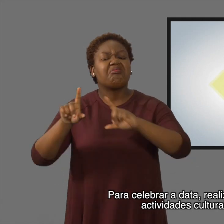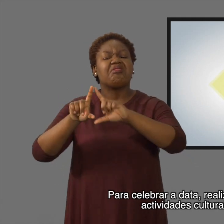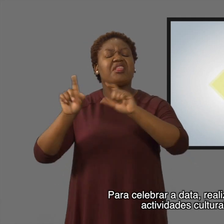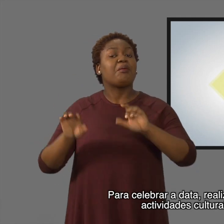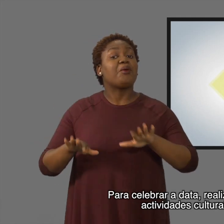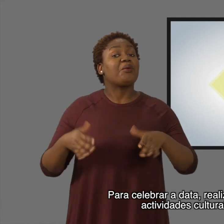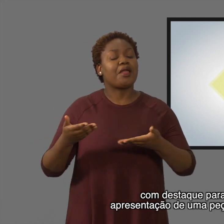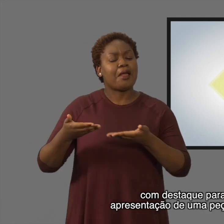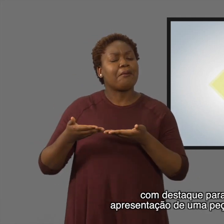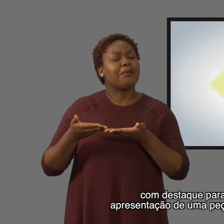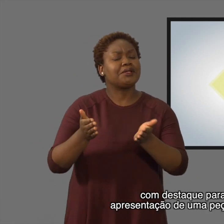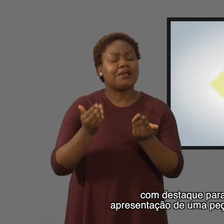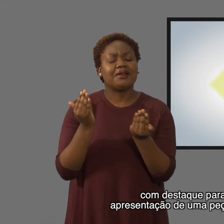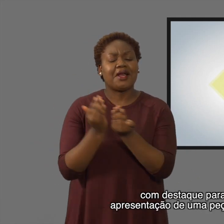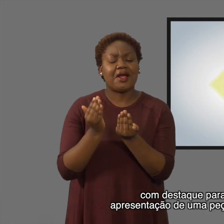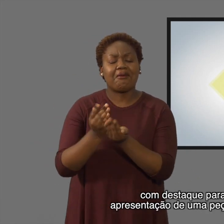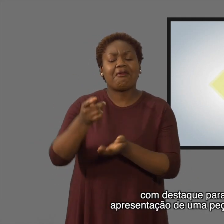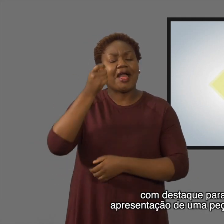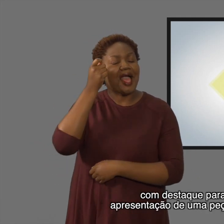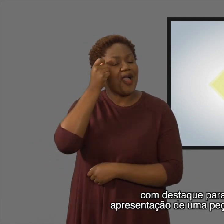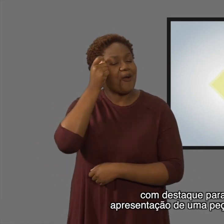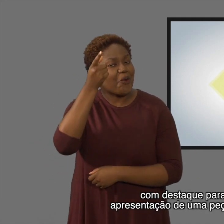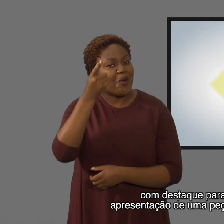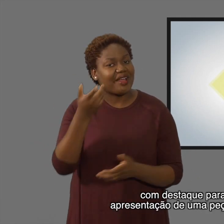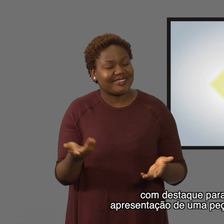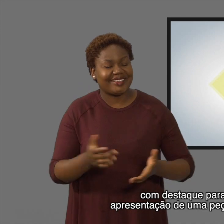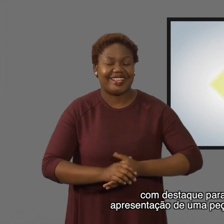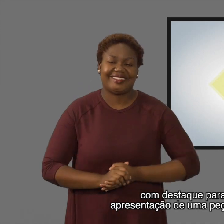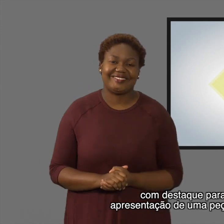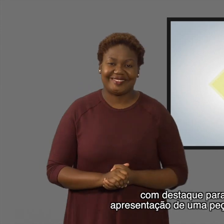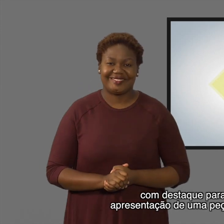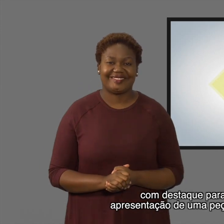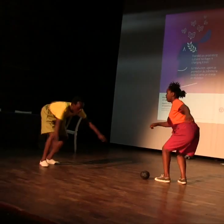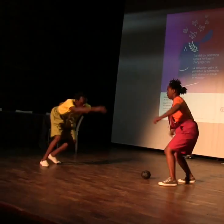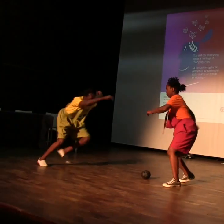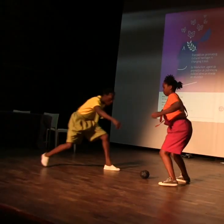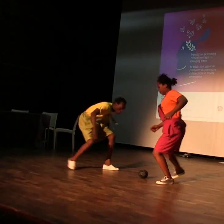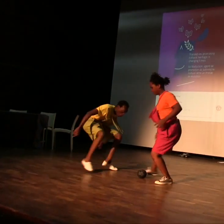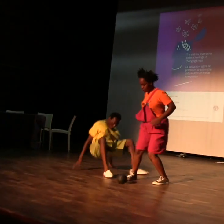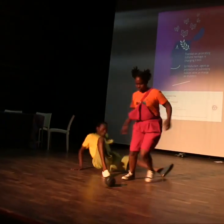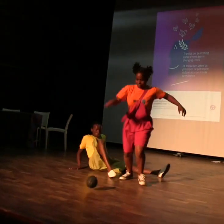atividades culturais com destaque para a apresentação de uma peça teatral.